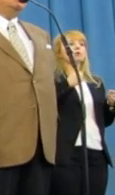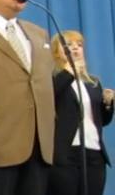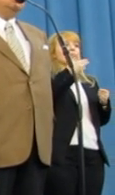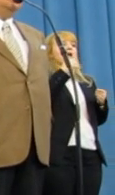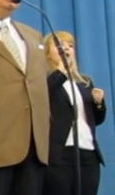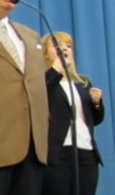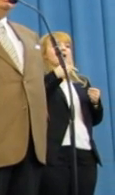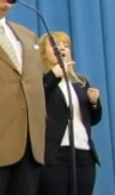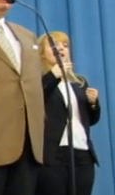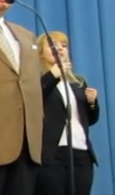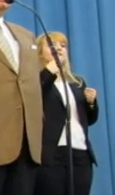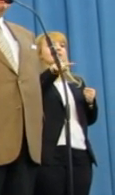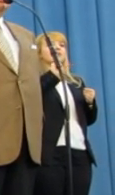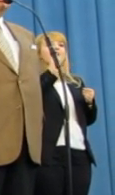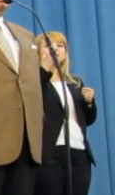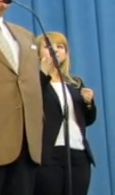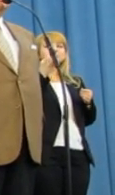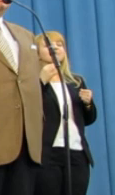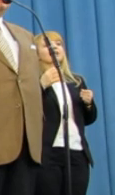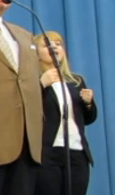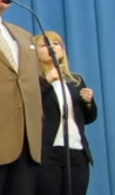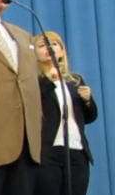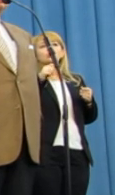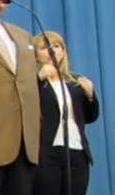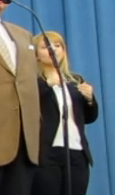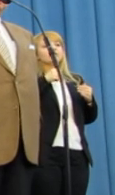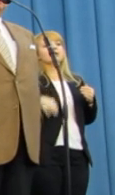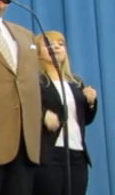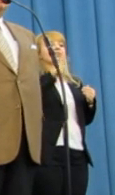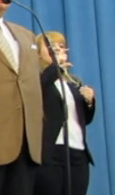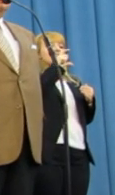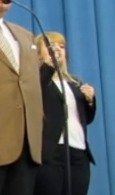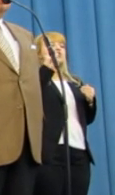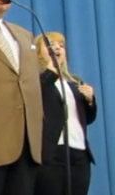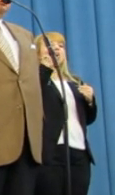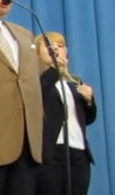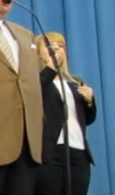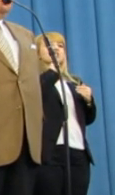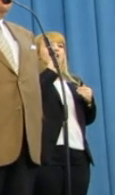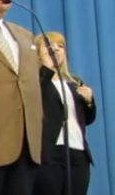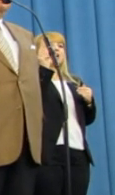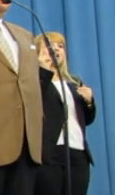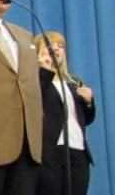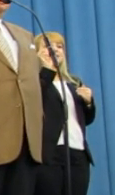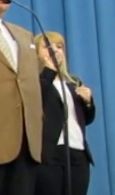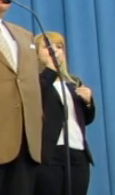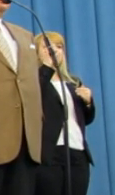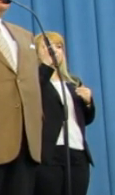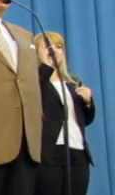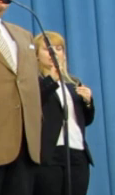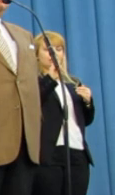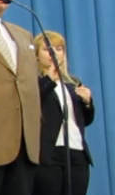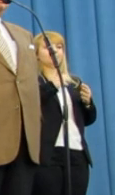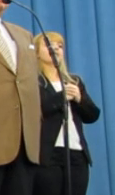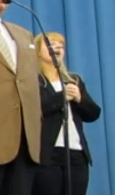bez komentarza, bo widzicie, czym takie ostrzejsze komentarze ze strony moich kolegów, bo